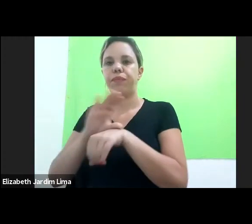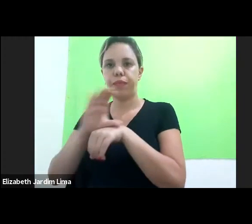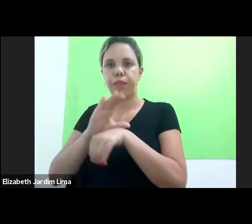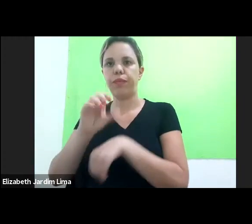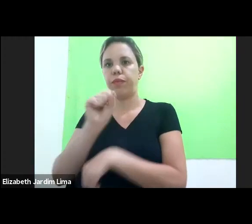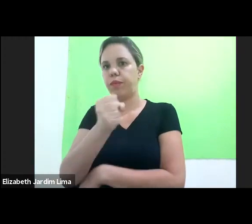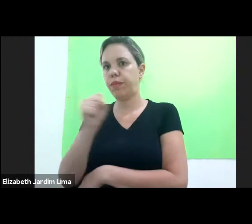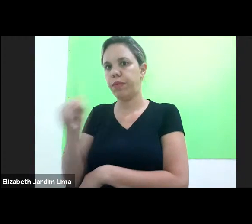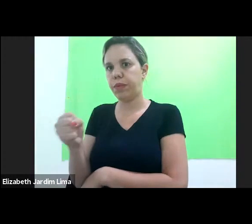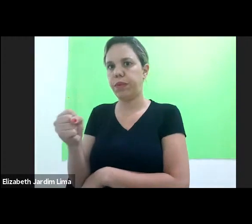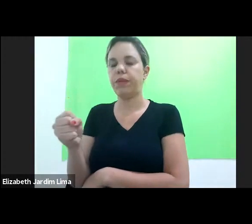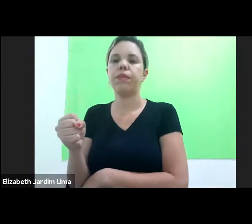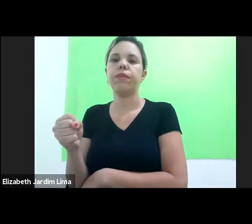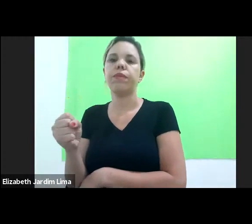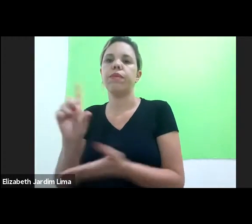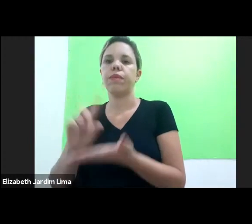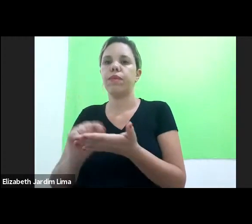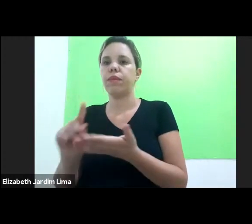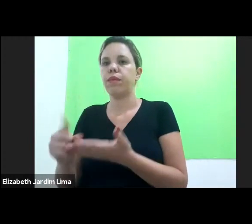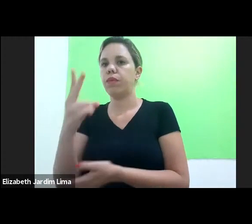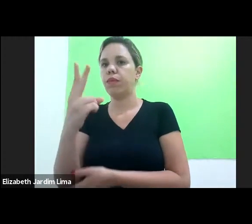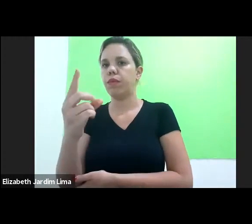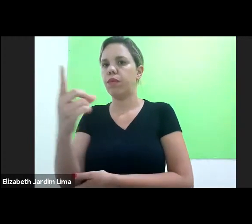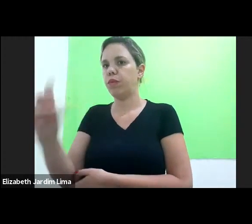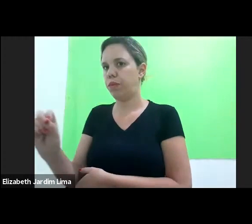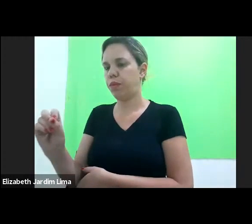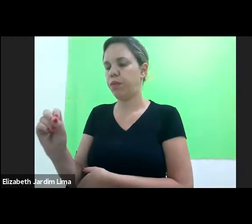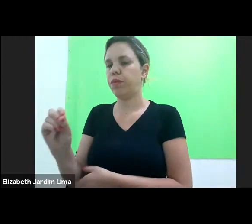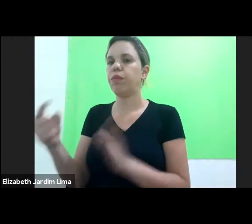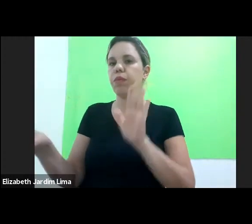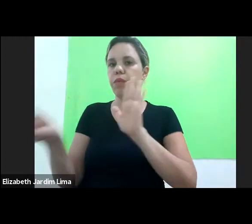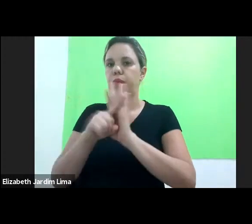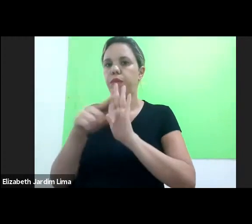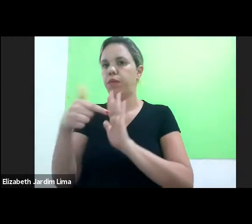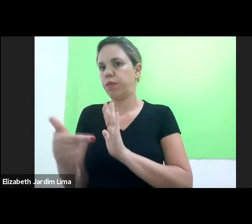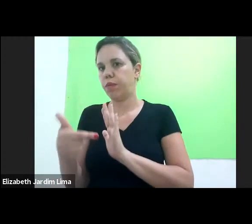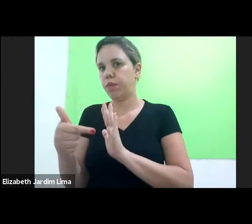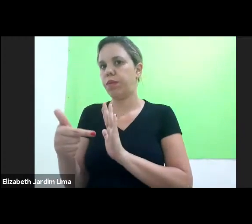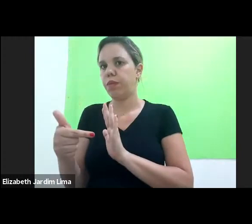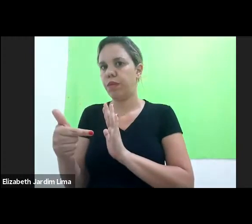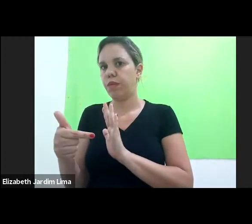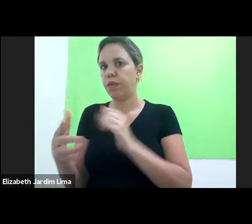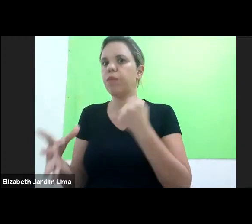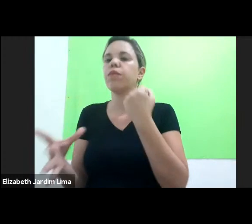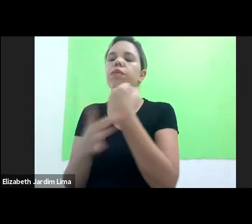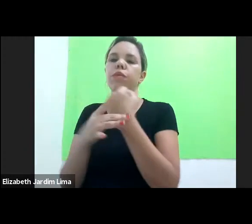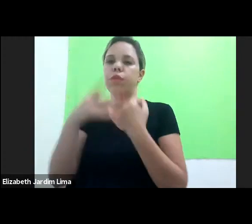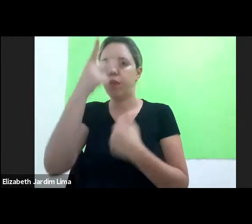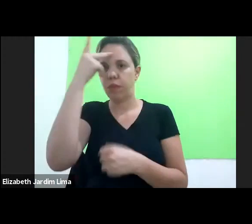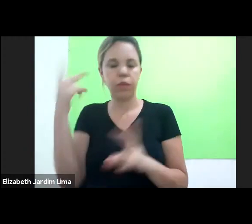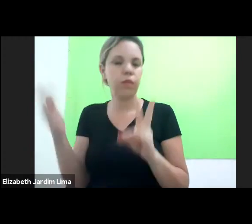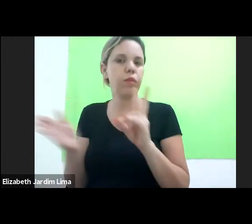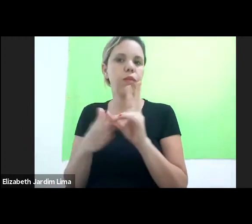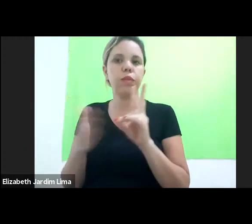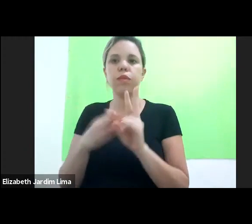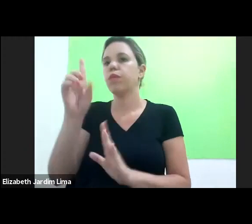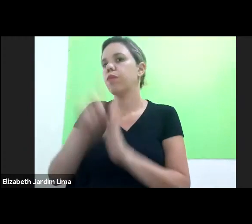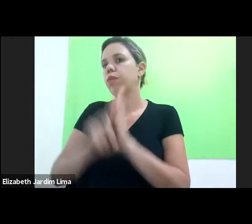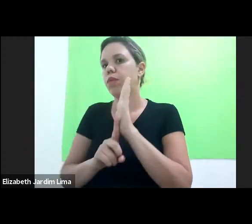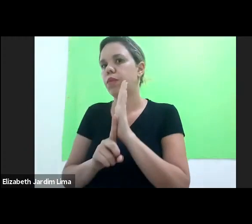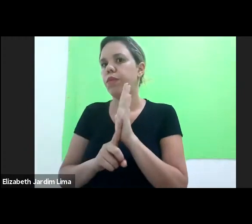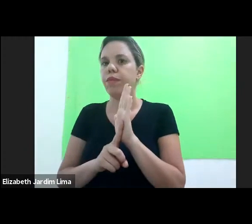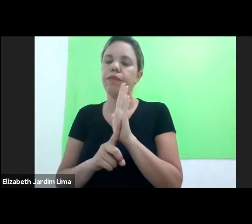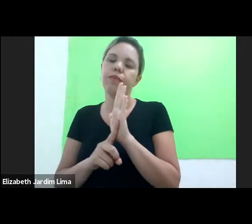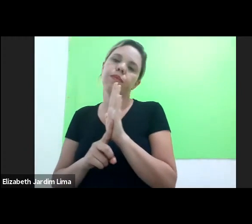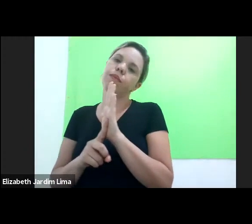88, que no artigo 210, parágrafo 2º, assegura aos povos indígenas o direito